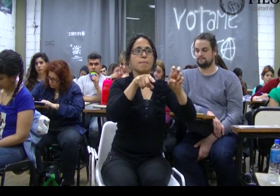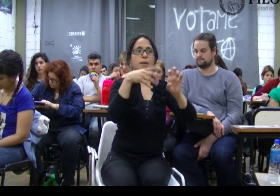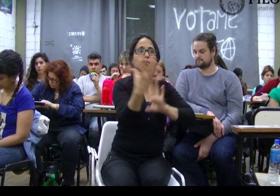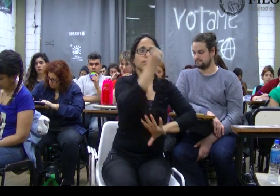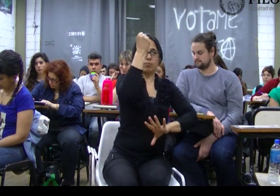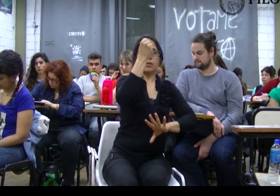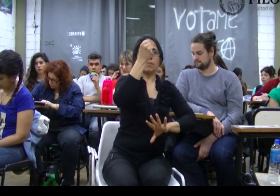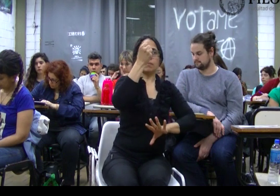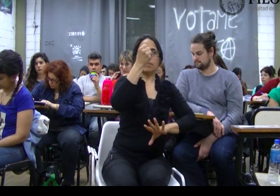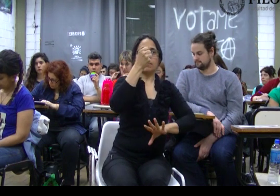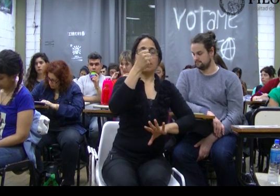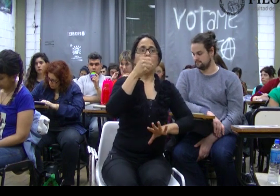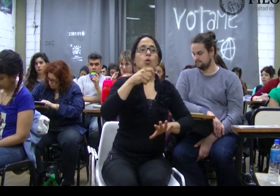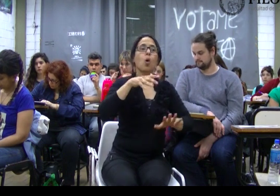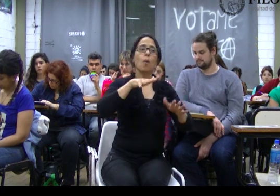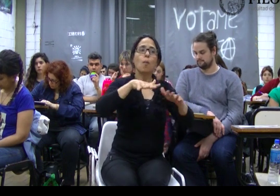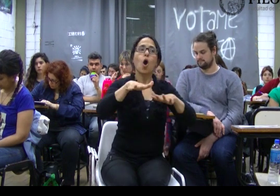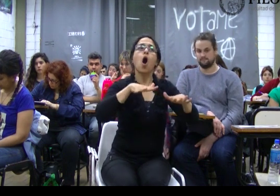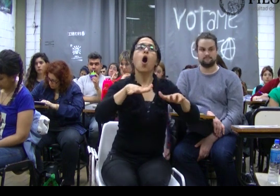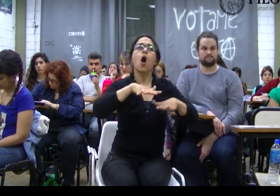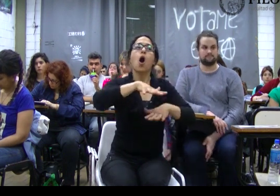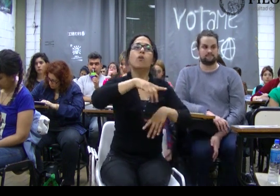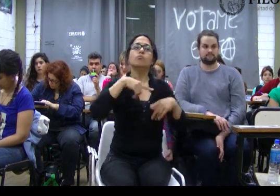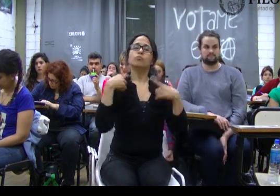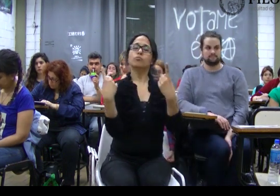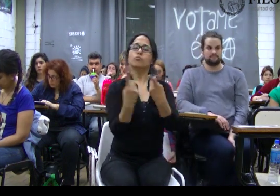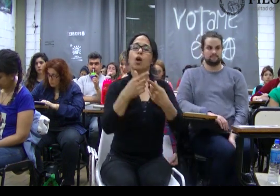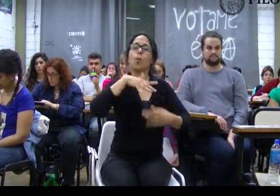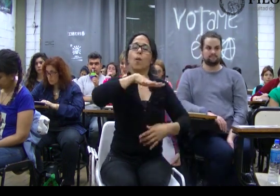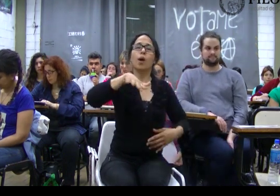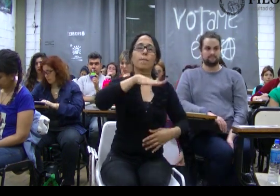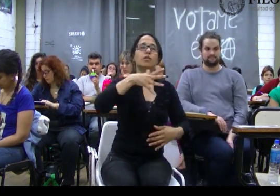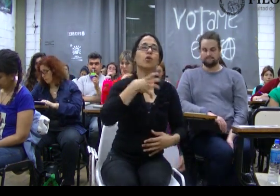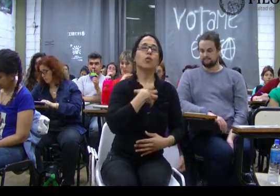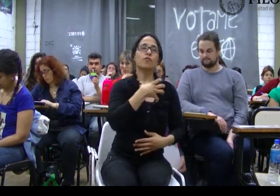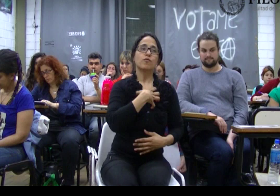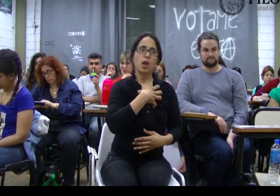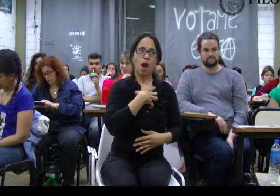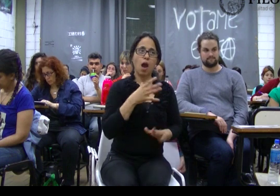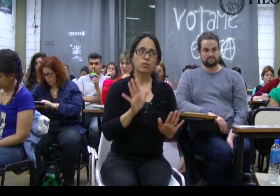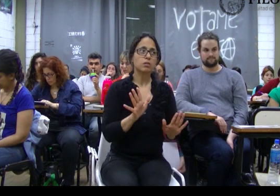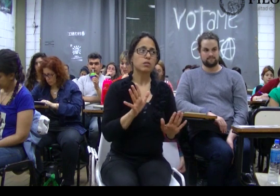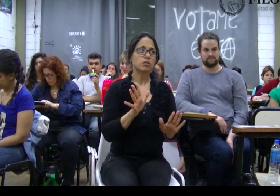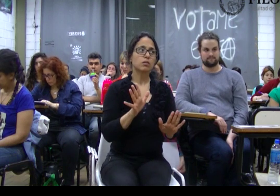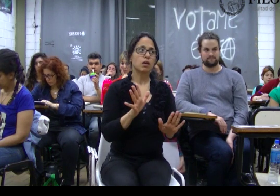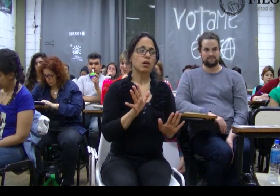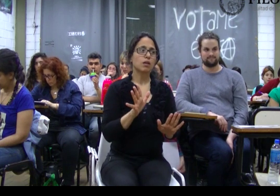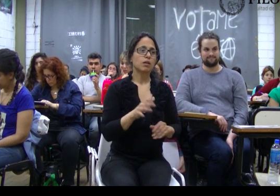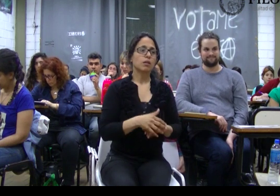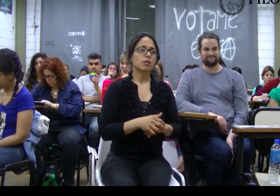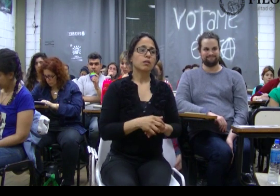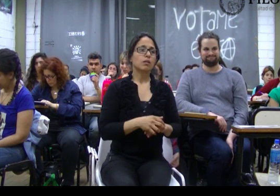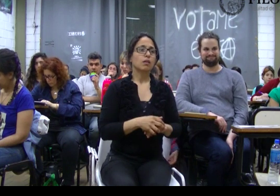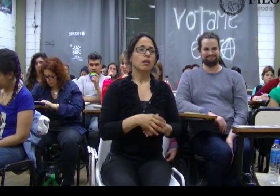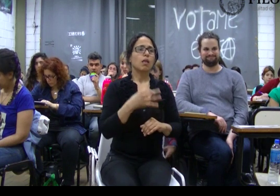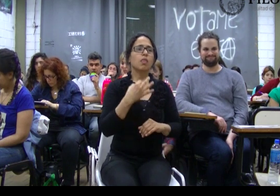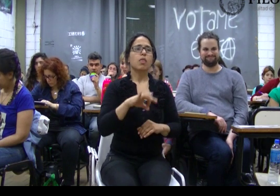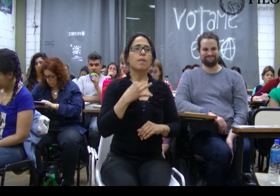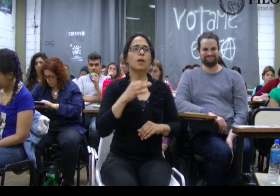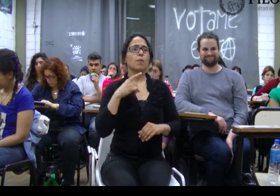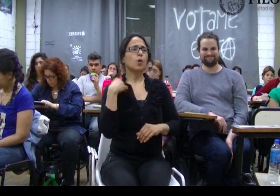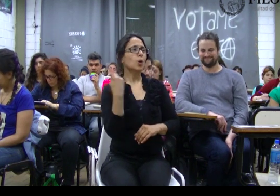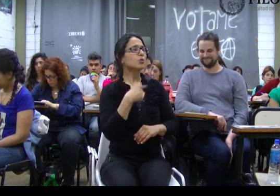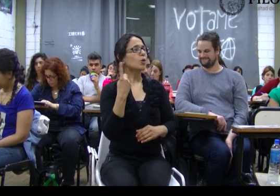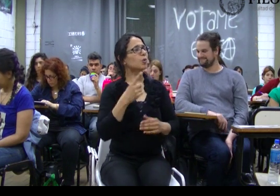a salvo, en un espacio de confianza, y que tenemos que salir de ese